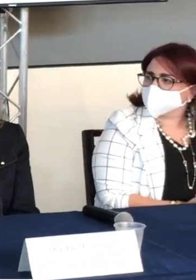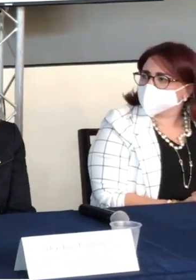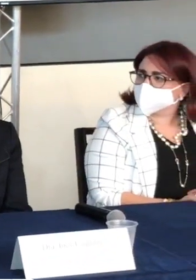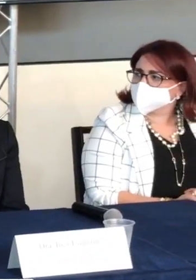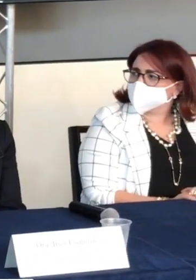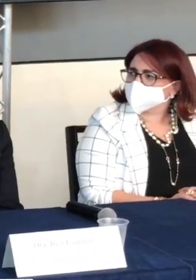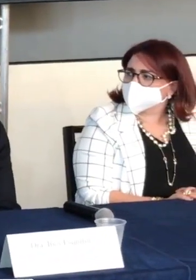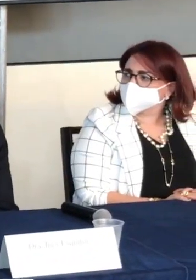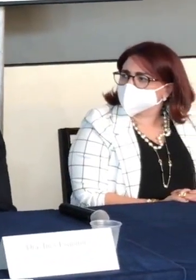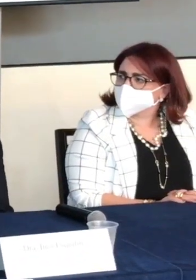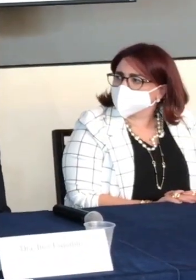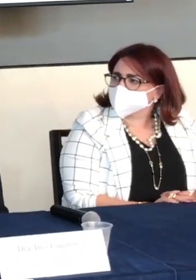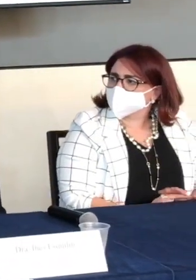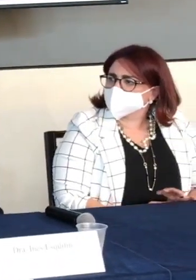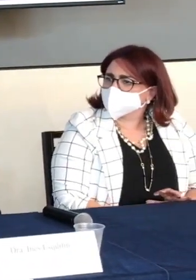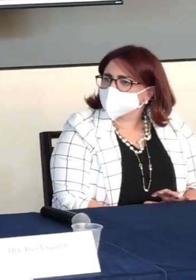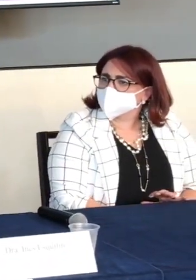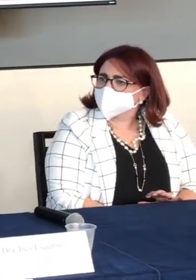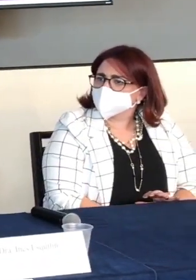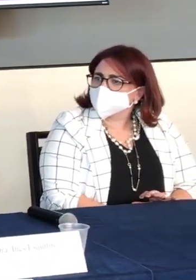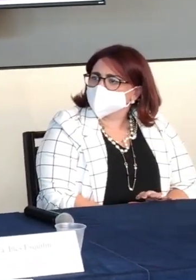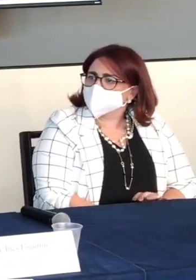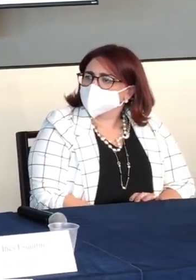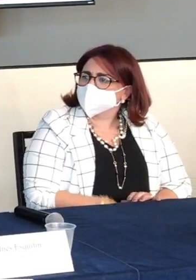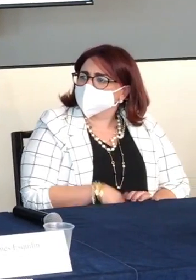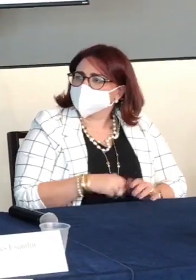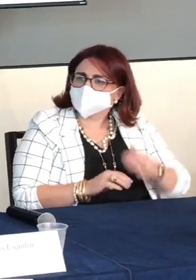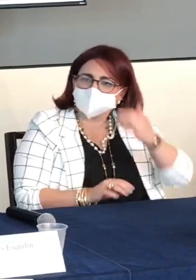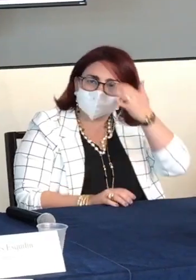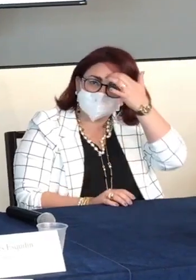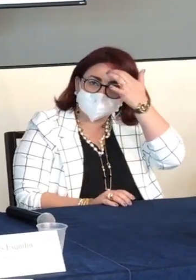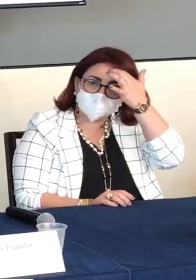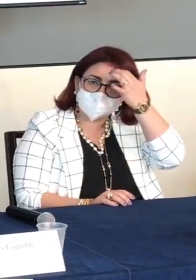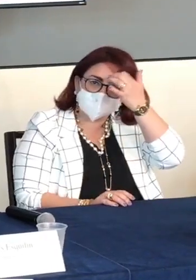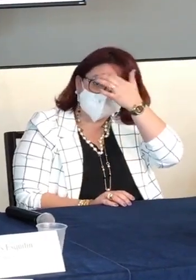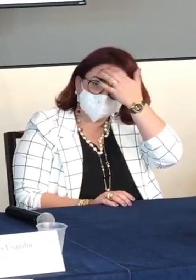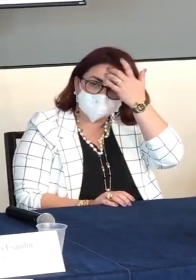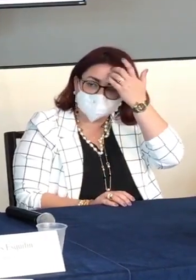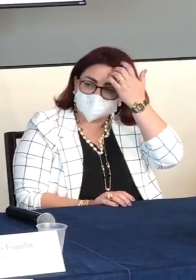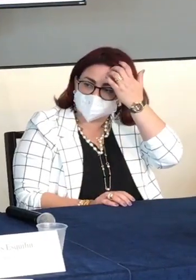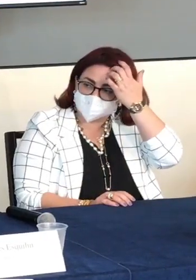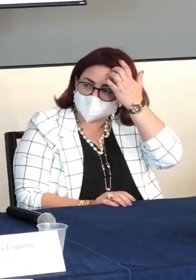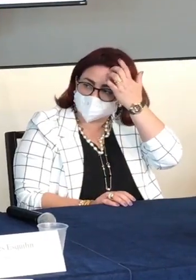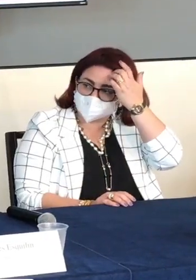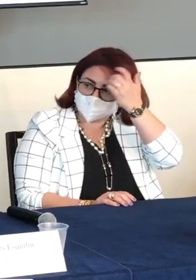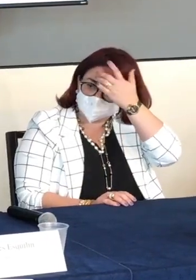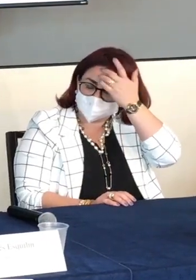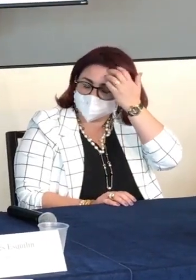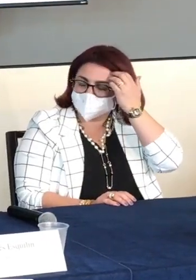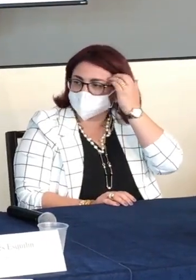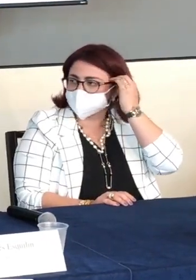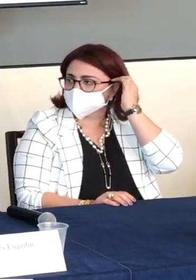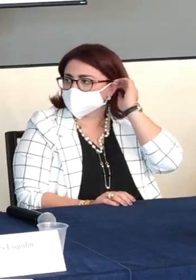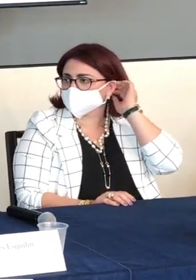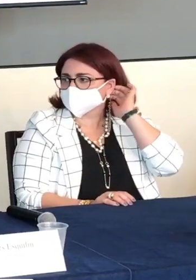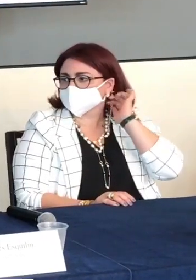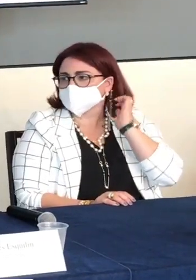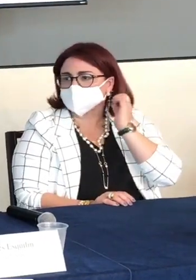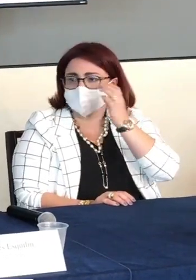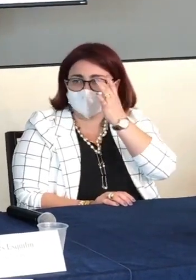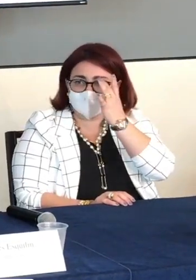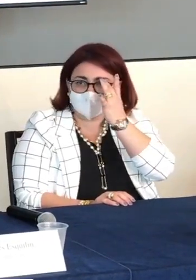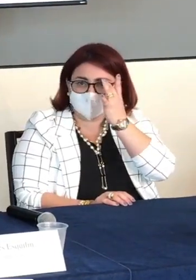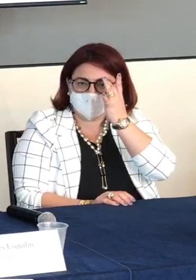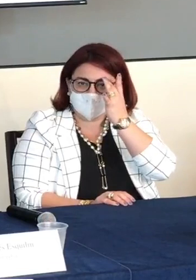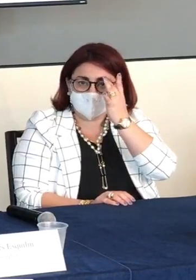campaña relacionada a la educación sobre la salud mental e impactar las escuelas? Sí, definitivamente sí. Hemos estado trabajando